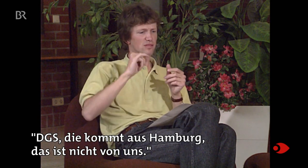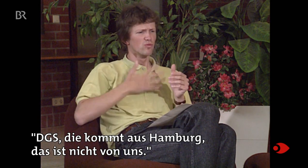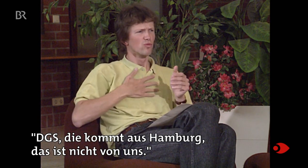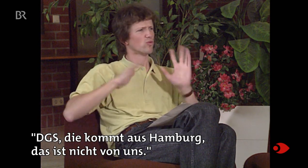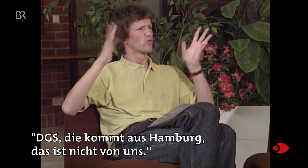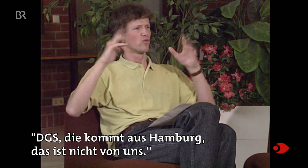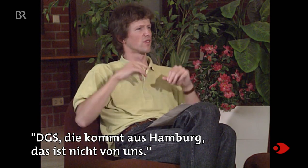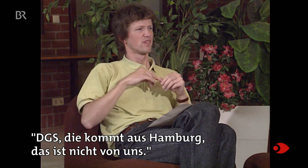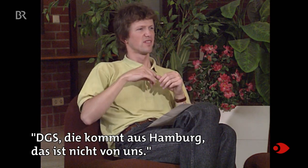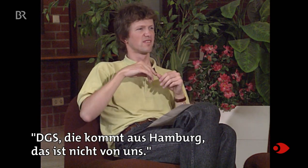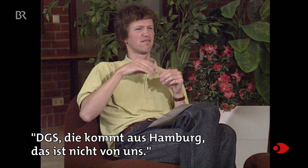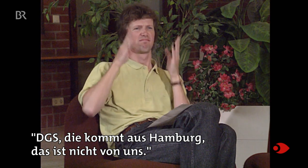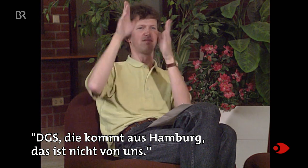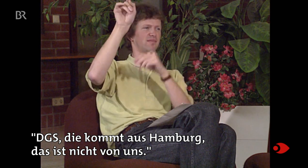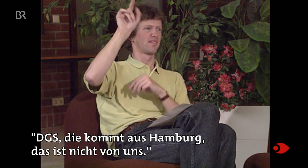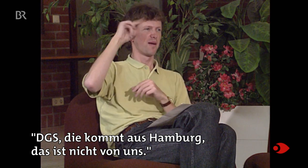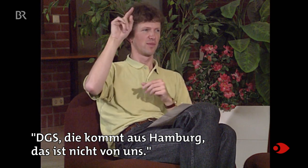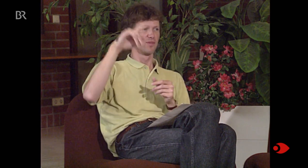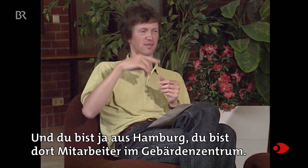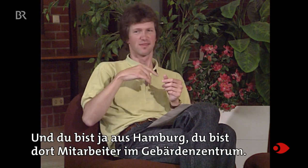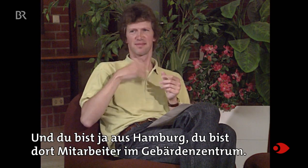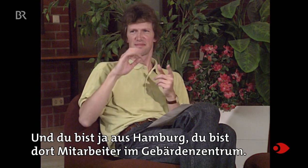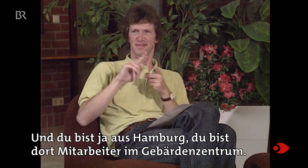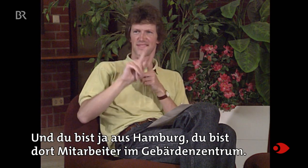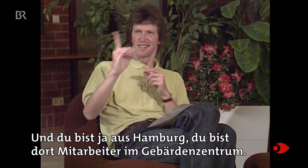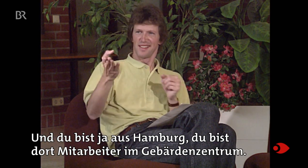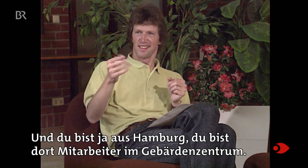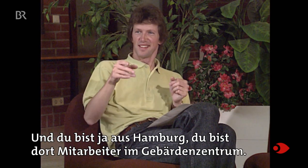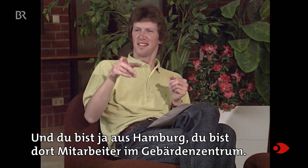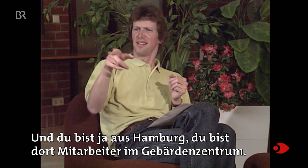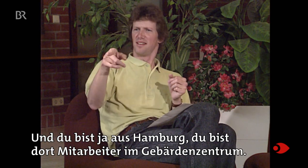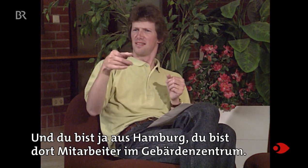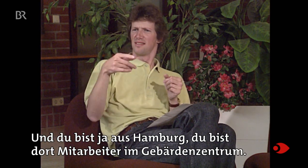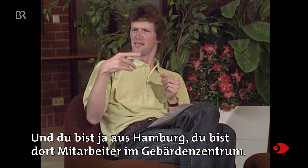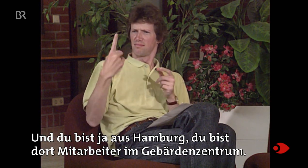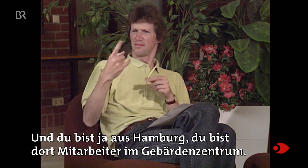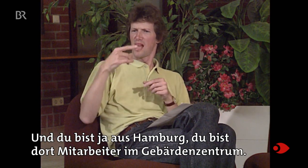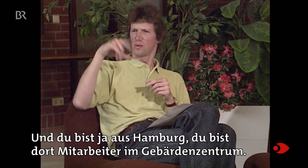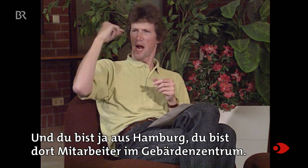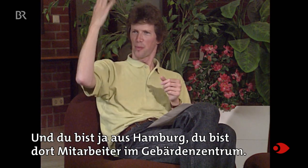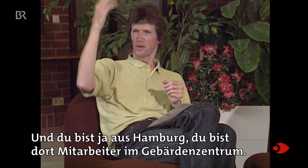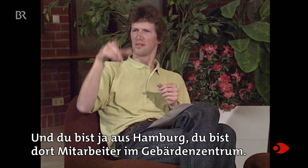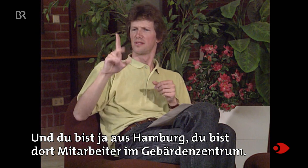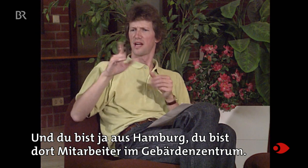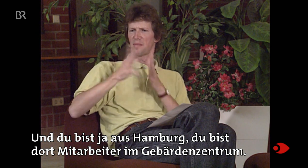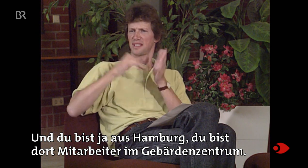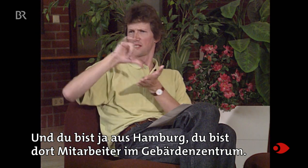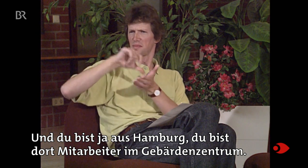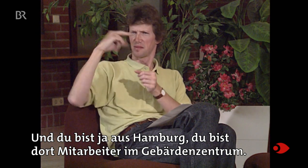aus Hamburg, das ist nicht von uns. Und du bist ja aus Hamburg, du bist dort